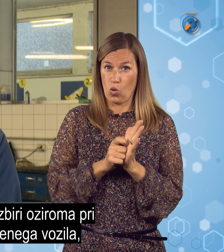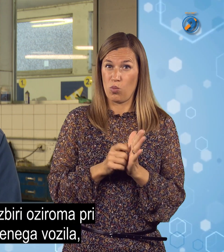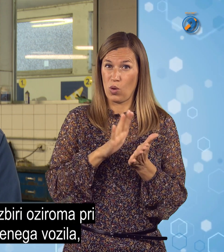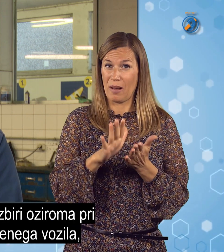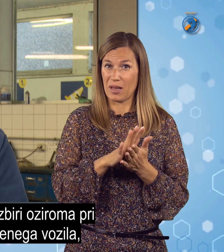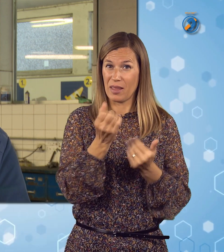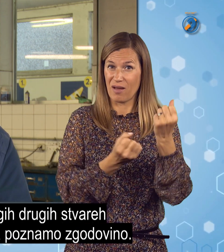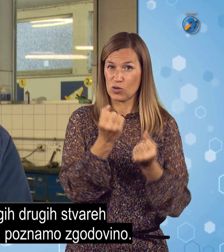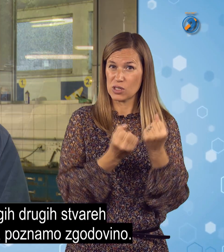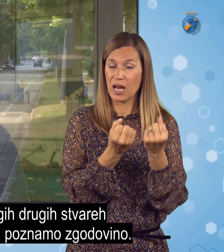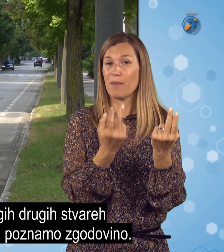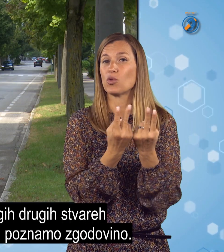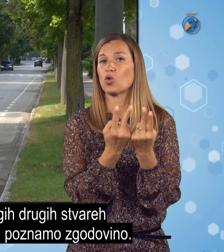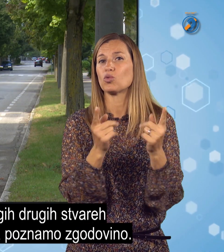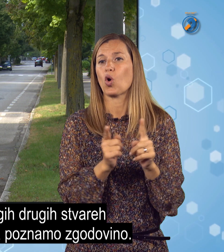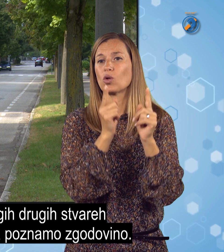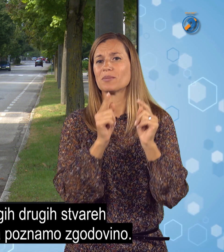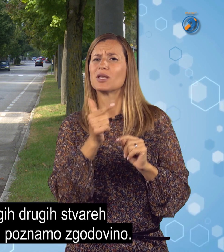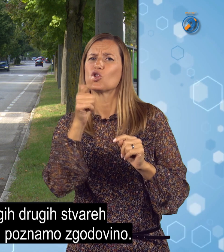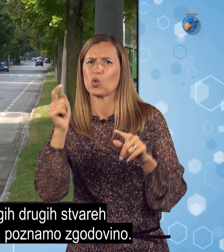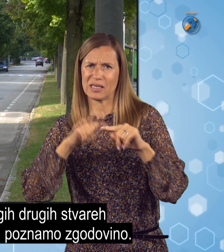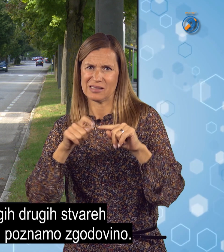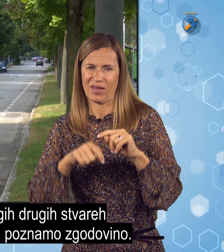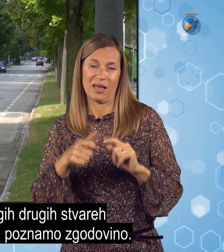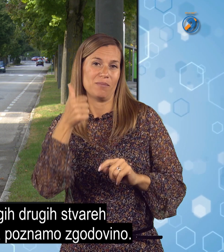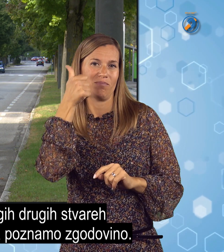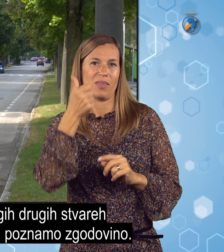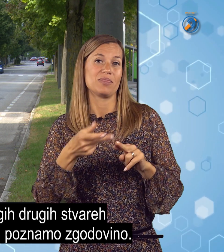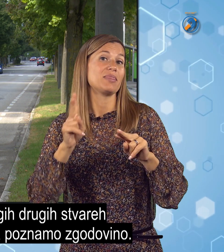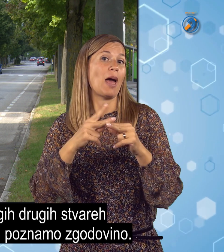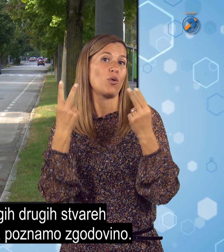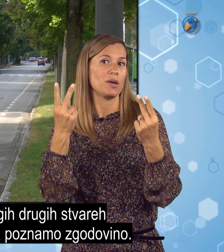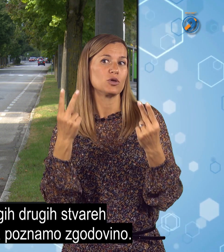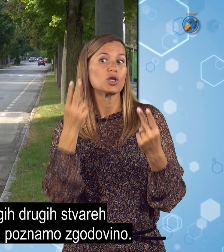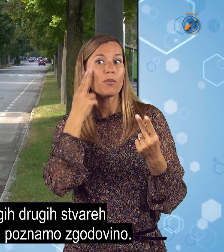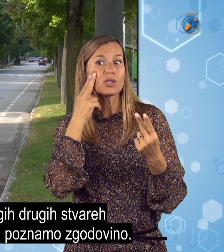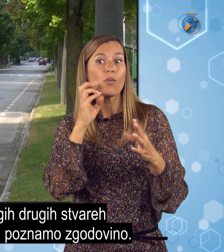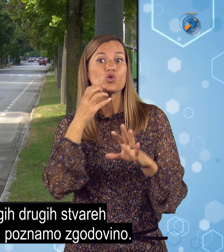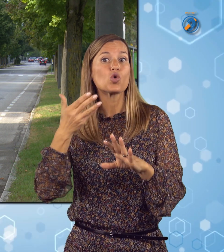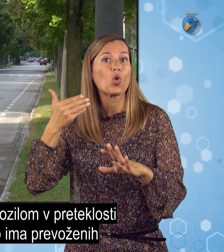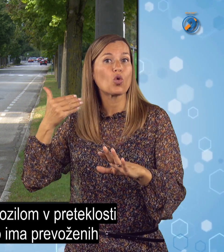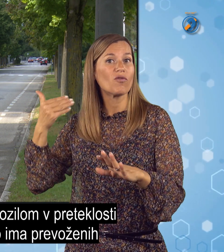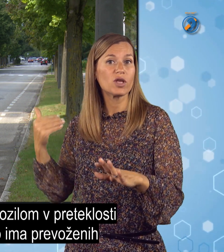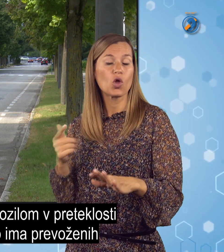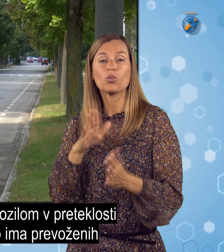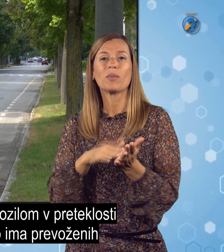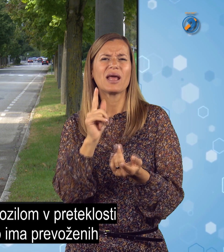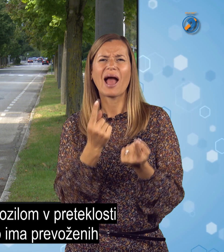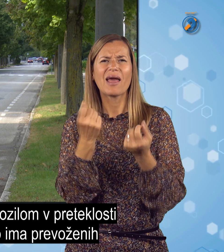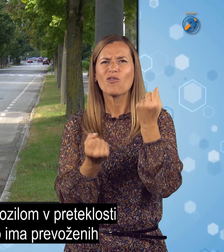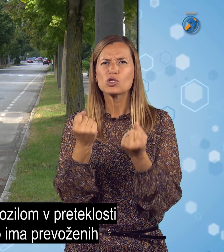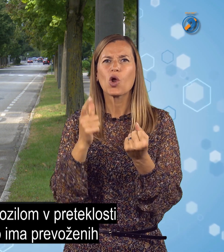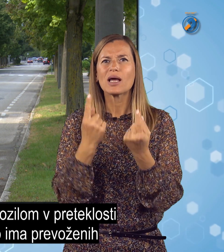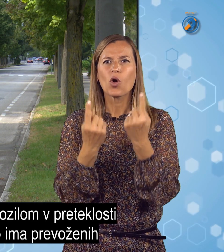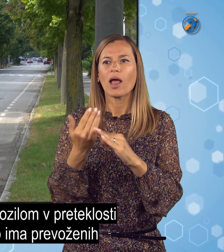nakupu rabljenega vozila, tako kot mislim, da pri mnogo katerih drugih stvareh tudi najpomembnejše, da poznamo zgodovino. Torej, kaj se je z vozilom